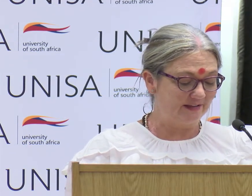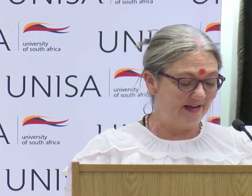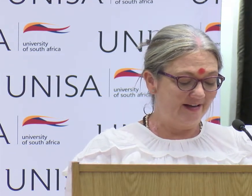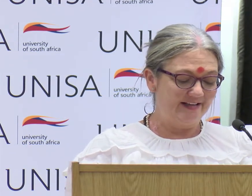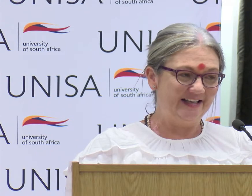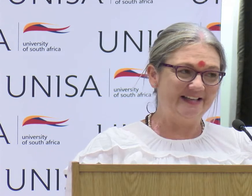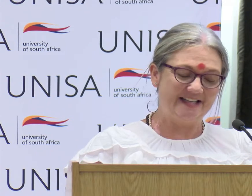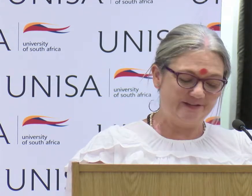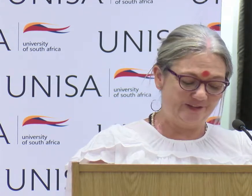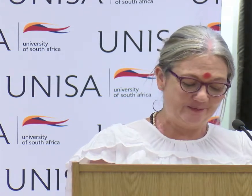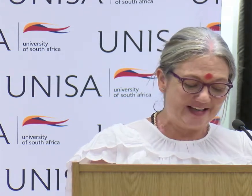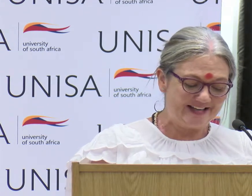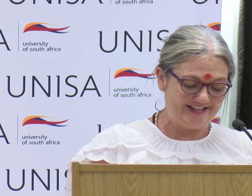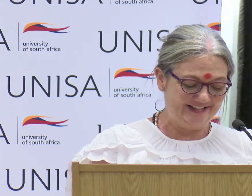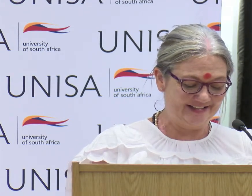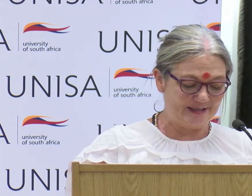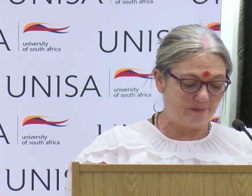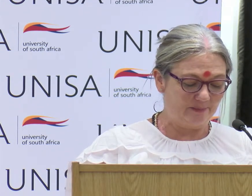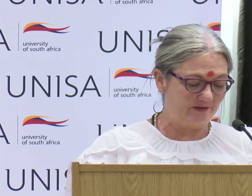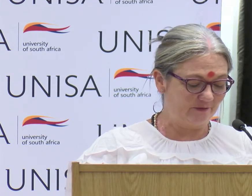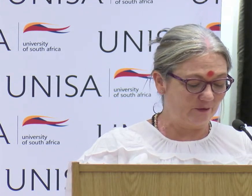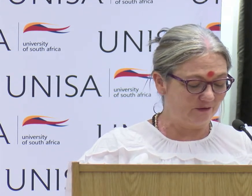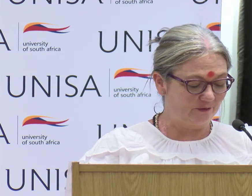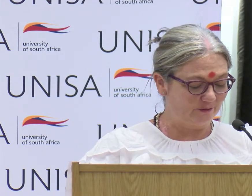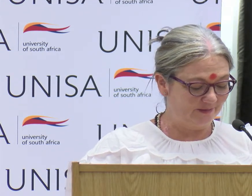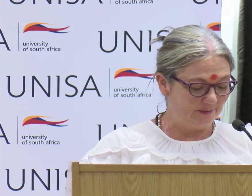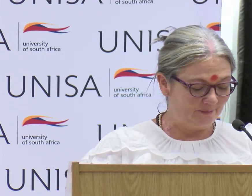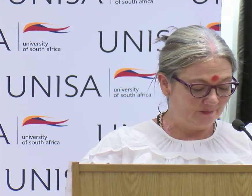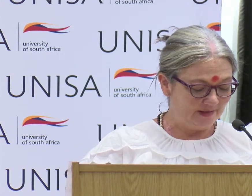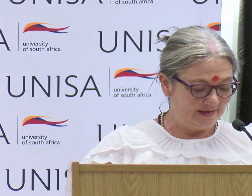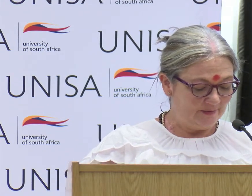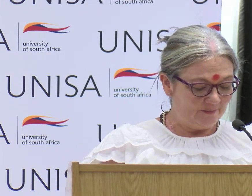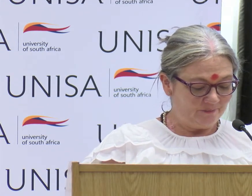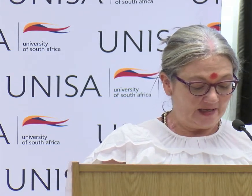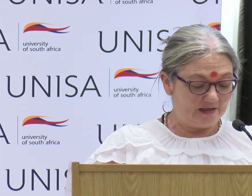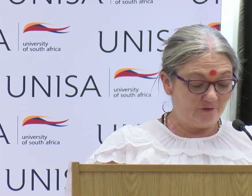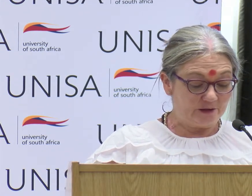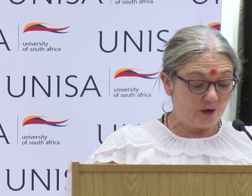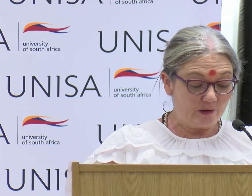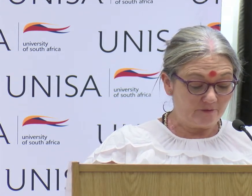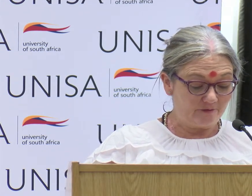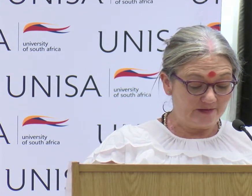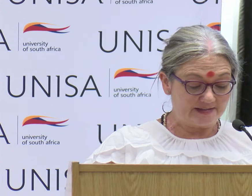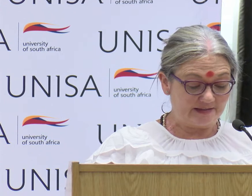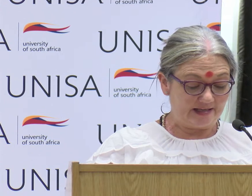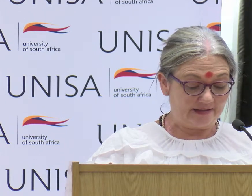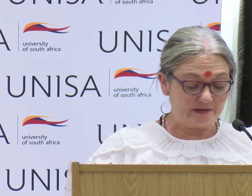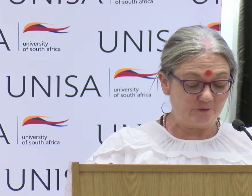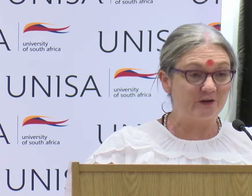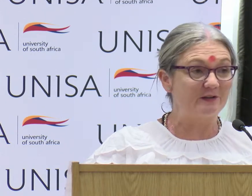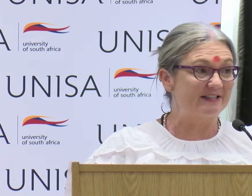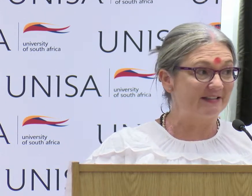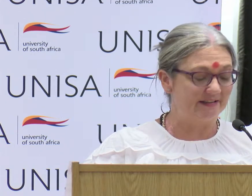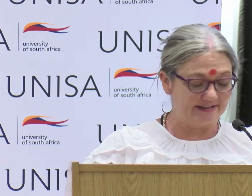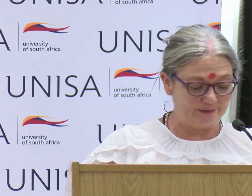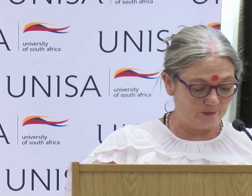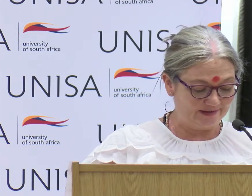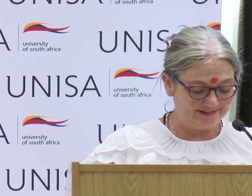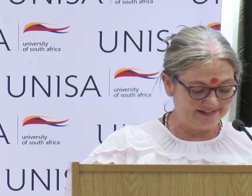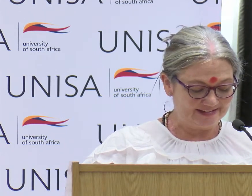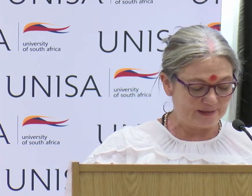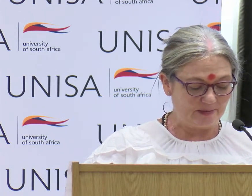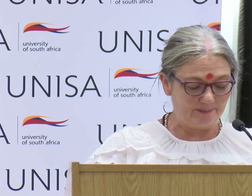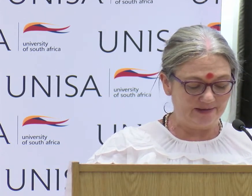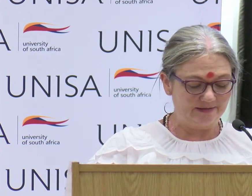Coco. En jy vir my, sê Mama vir Gogo. En van nou af sal ek dit vir jou sing,